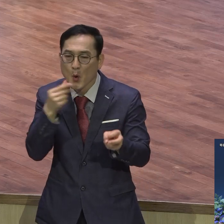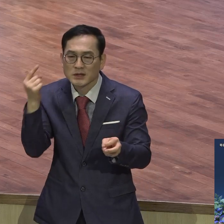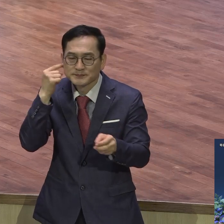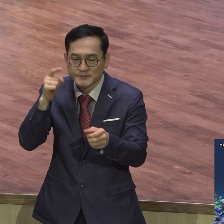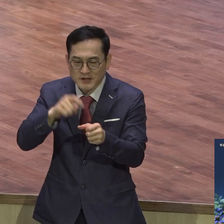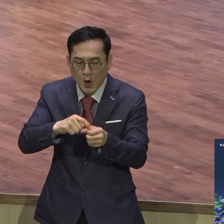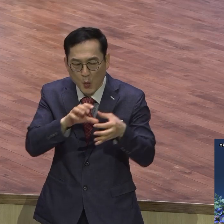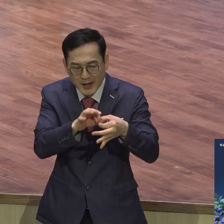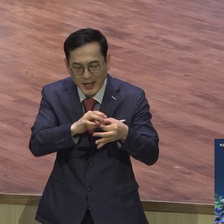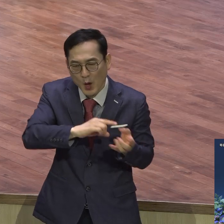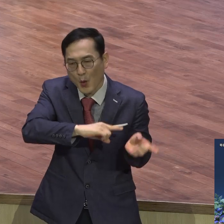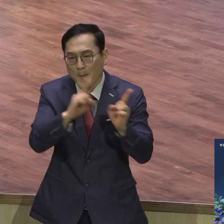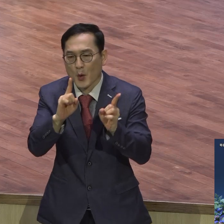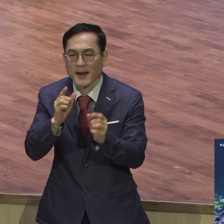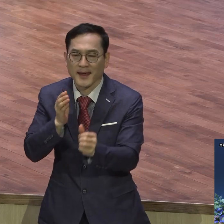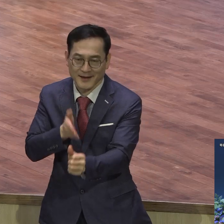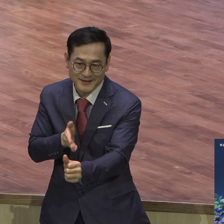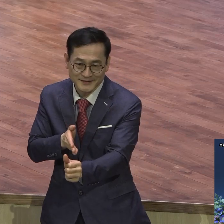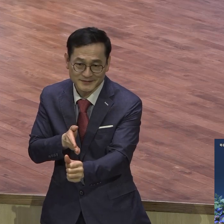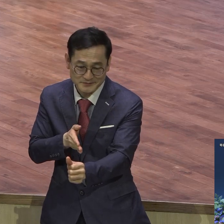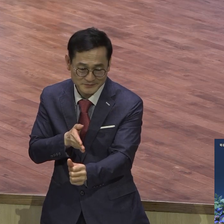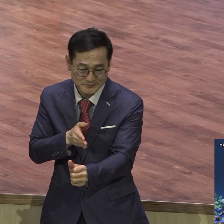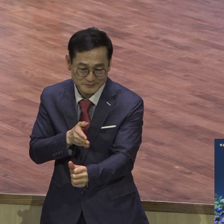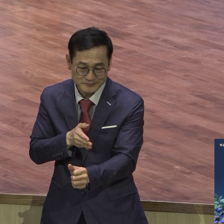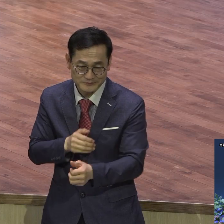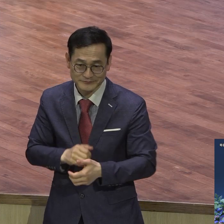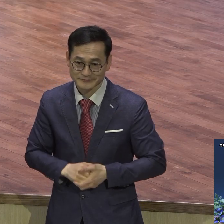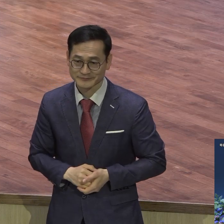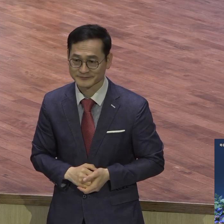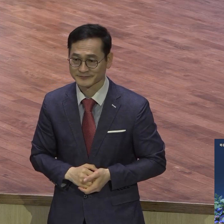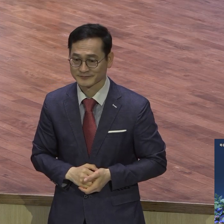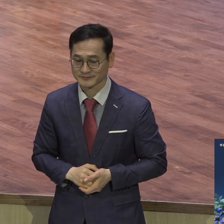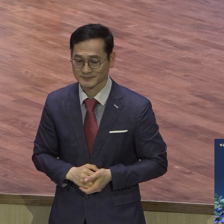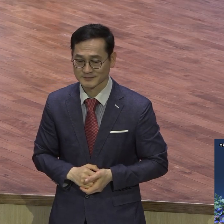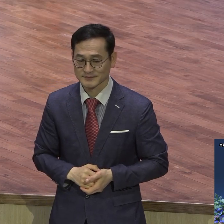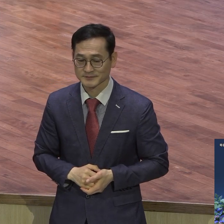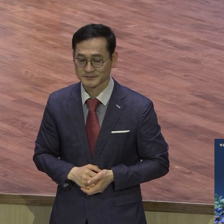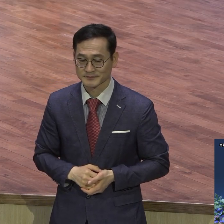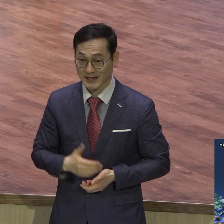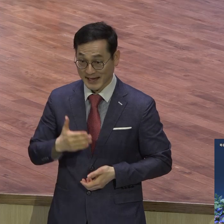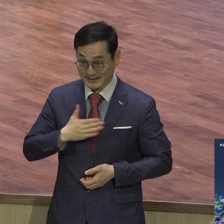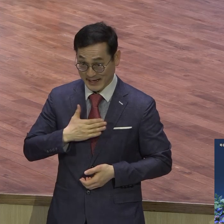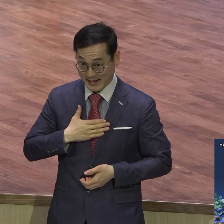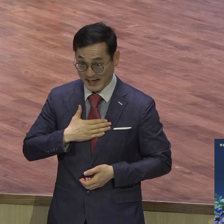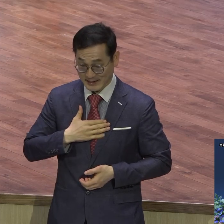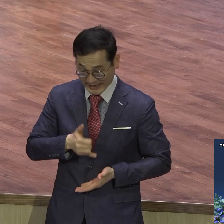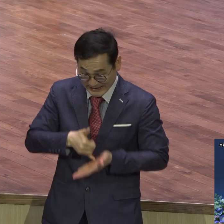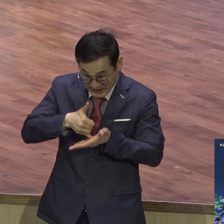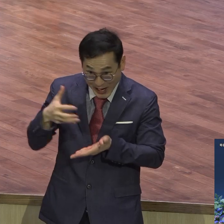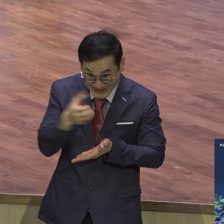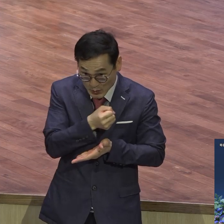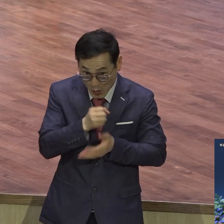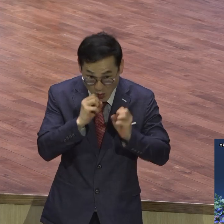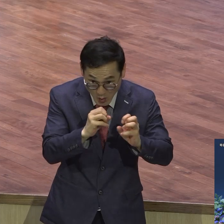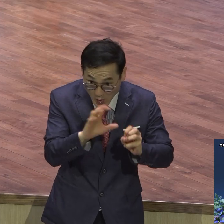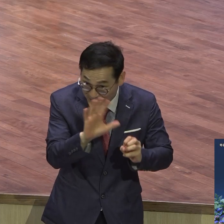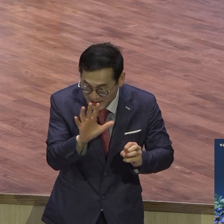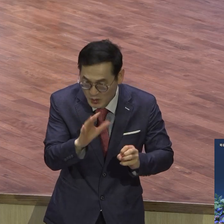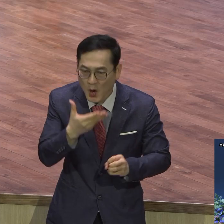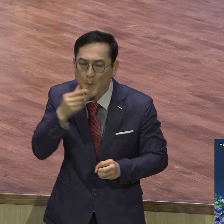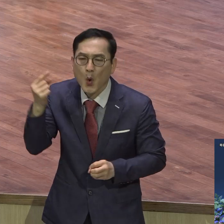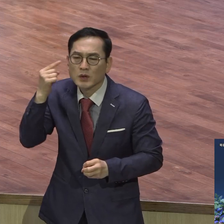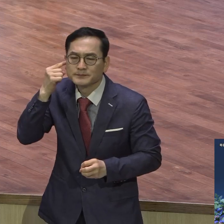해라. 보금적 관계 회복. 내 인격 아니에요. 내가 가진 보금이에요. 보금적 관계. 막연하게